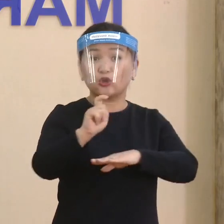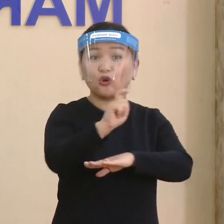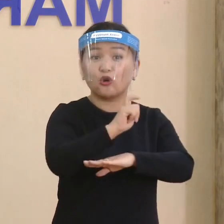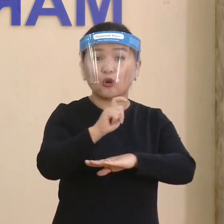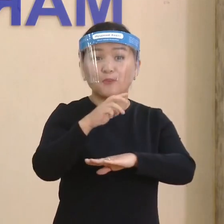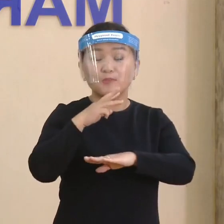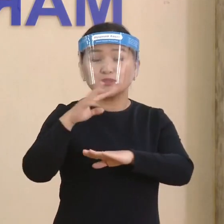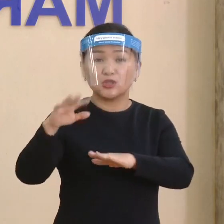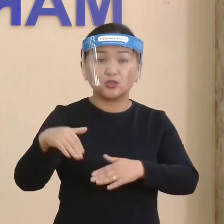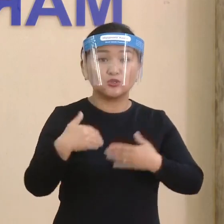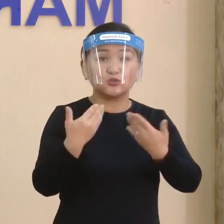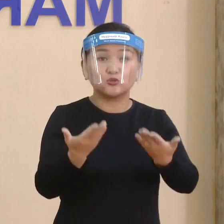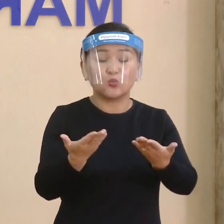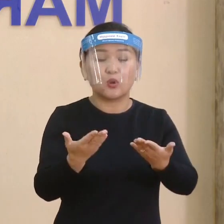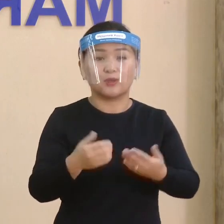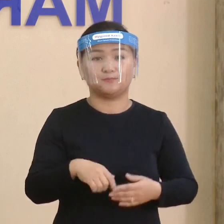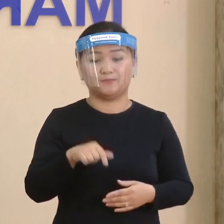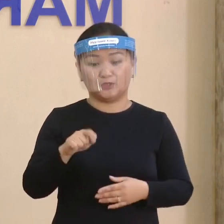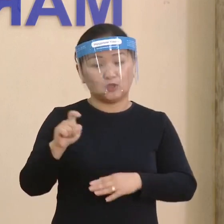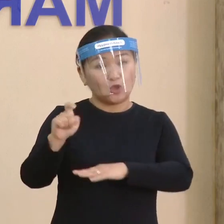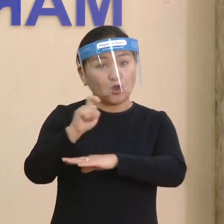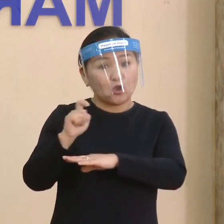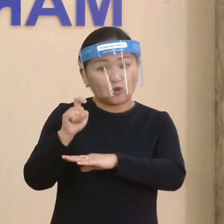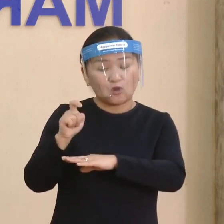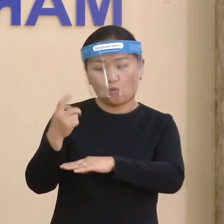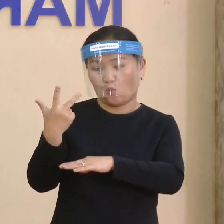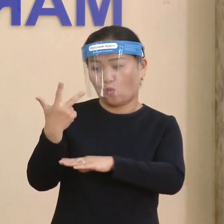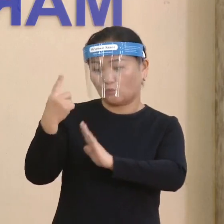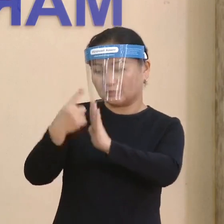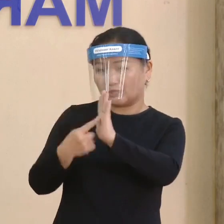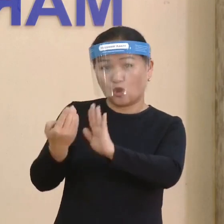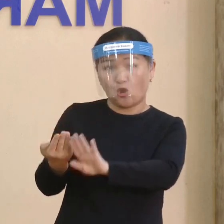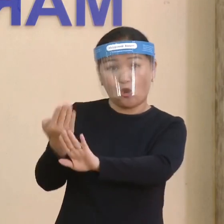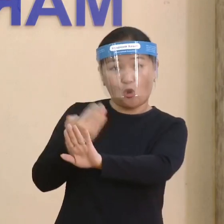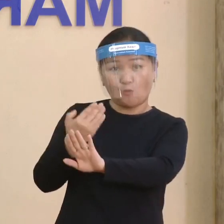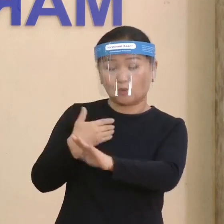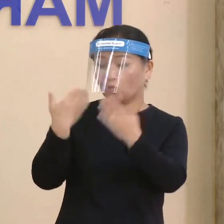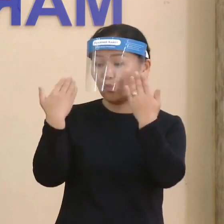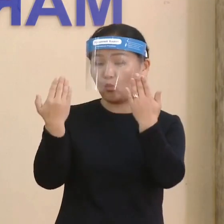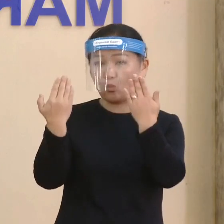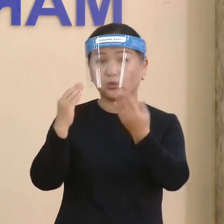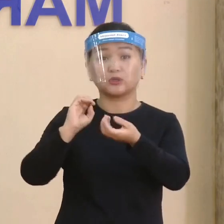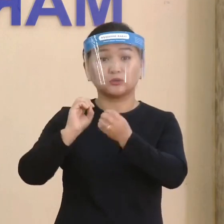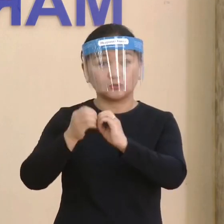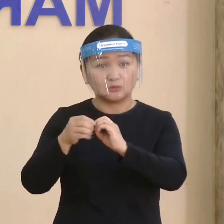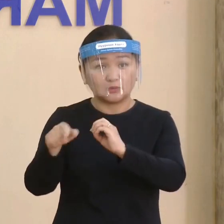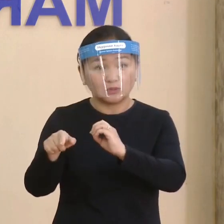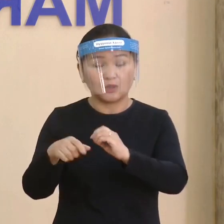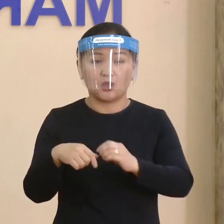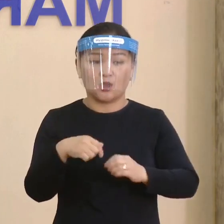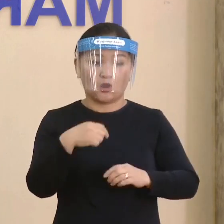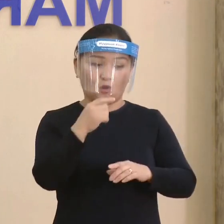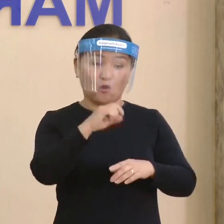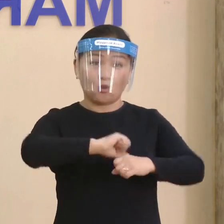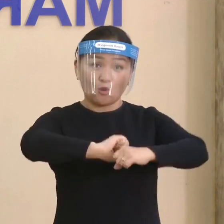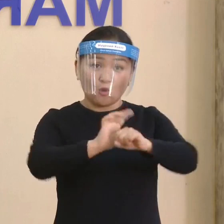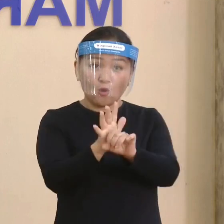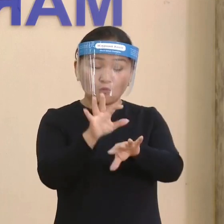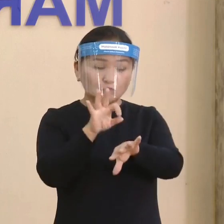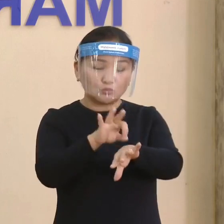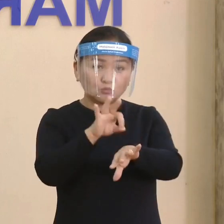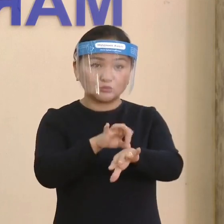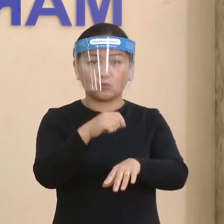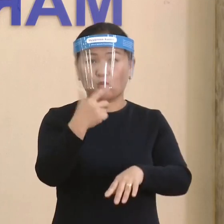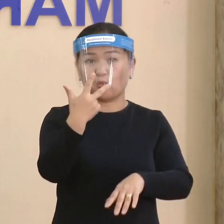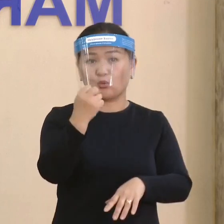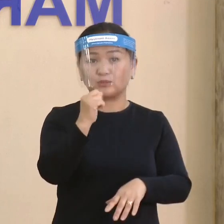нас мэдээлэхдээ за тус онцгой байдлын хороо 3 сарын өмнө бол хуралдсан. За 3 сарын өмнө хуралдахад COVID-19 тухайн үед бол